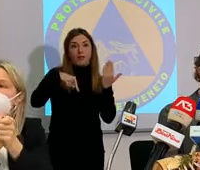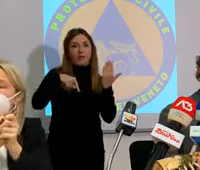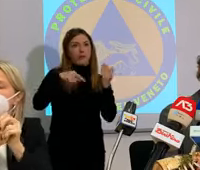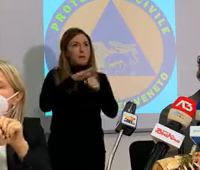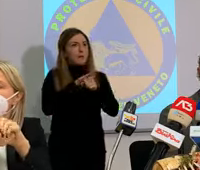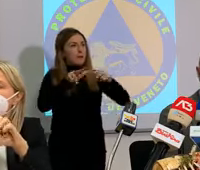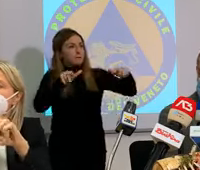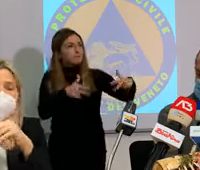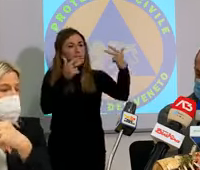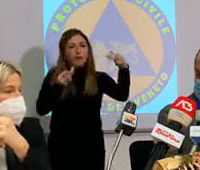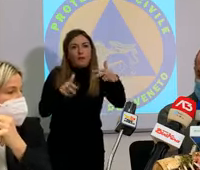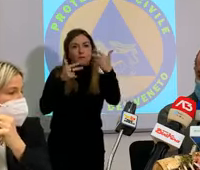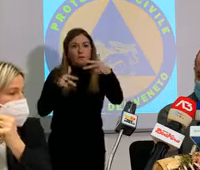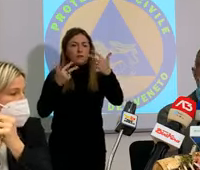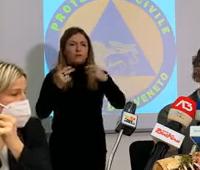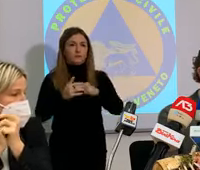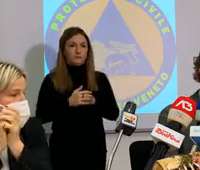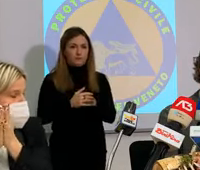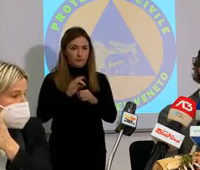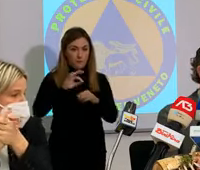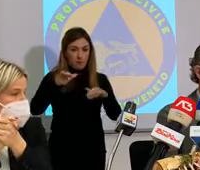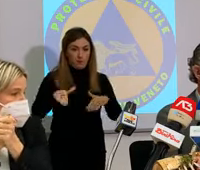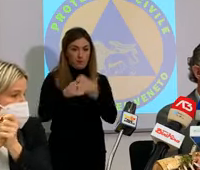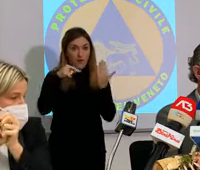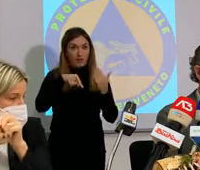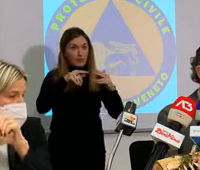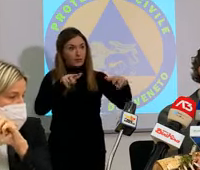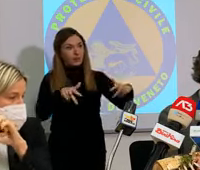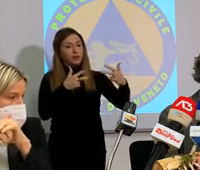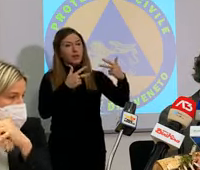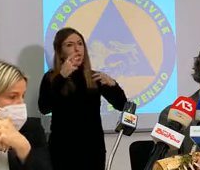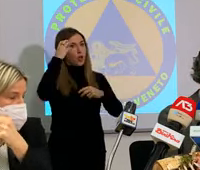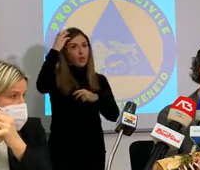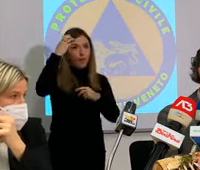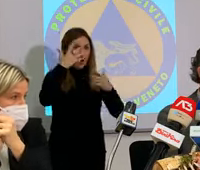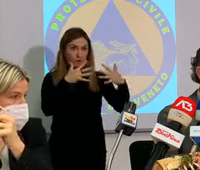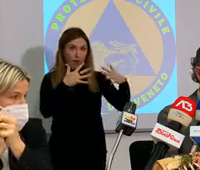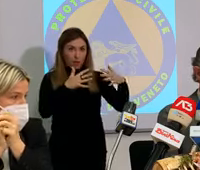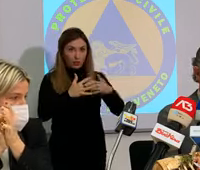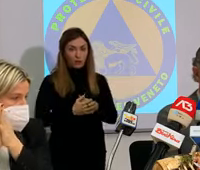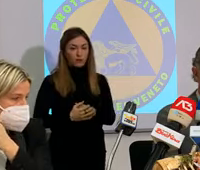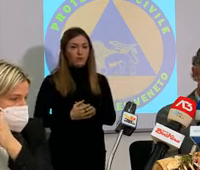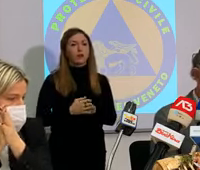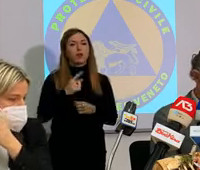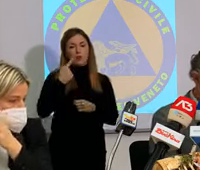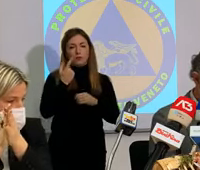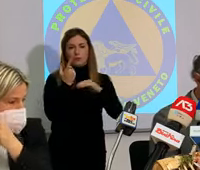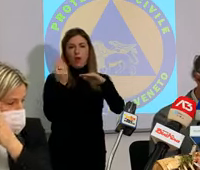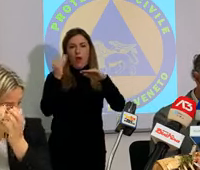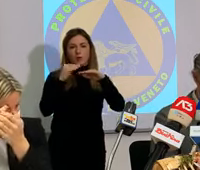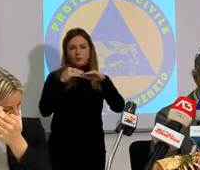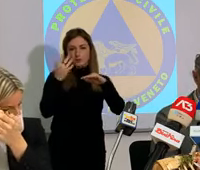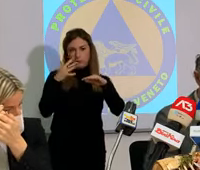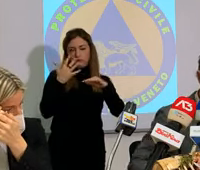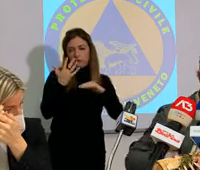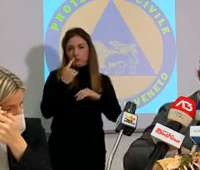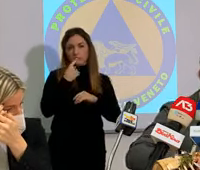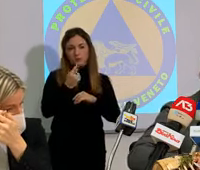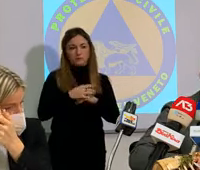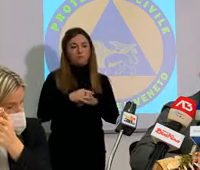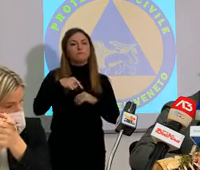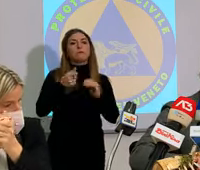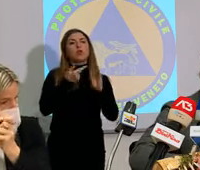videoconferenze in particolar modo stamattina ha avuto la videoconferenza con il governo dopo vi do with all aggiornamento di quello che si è discusso intanto